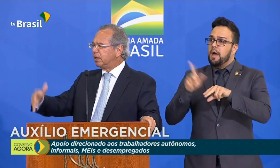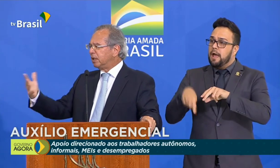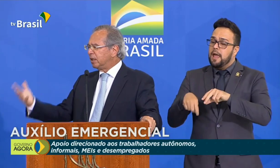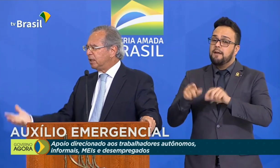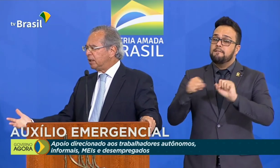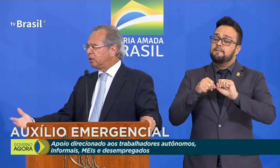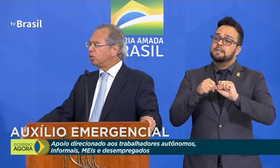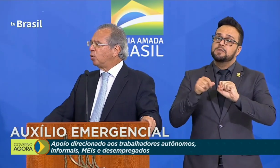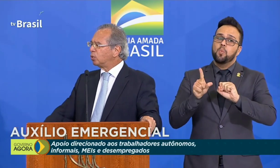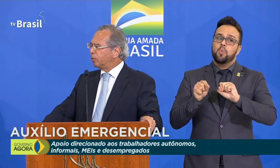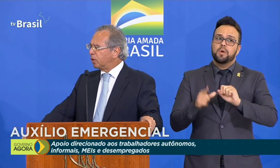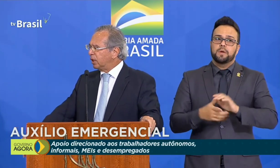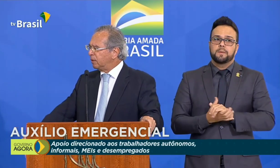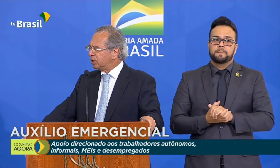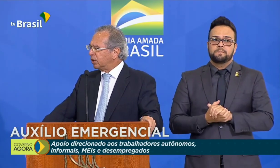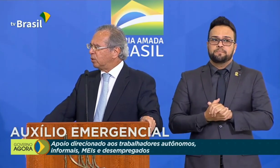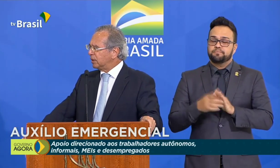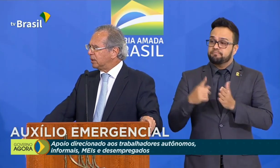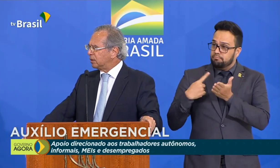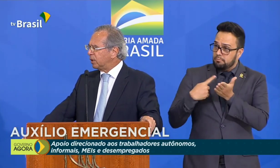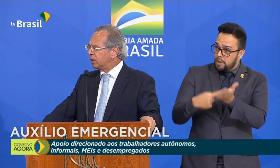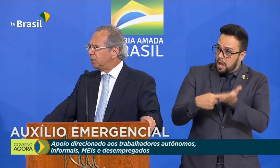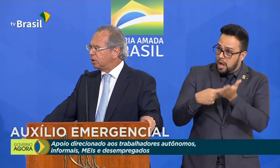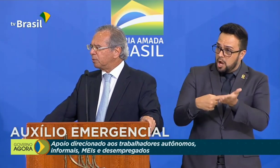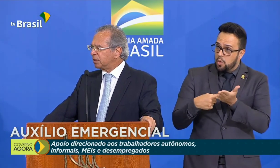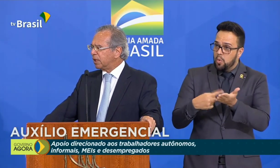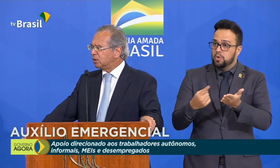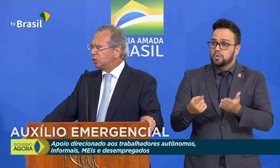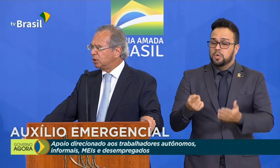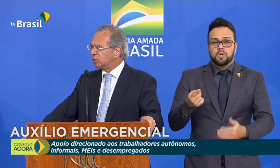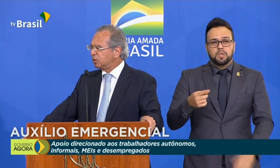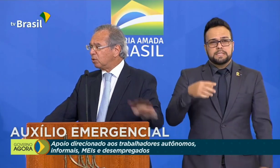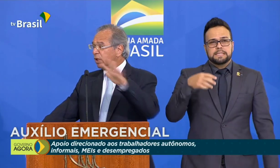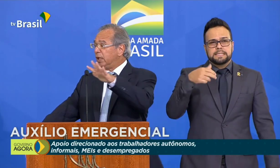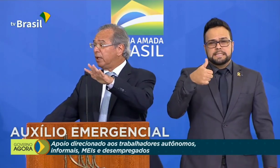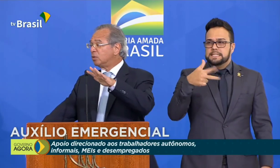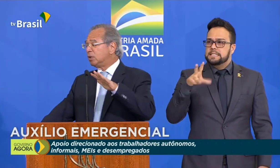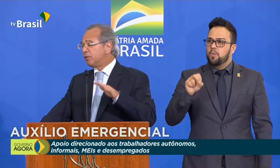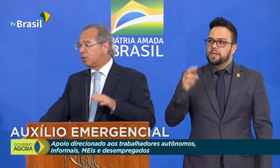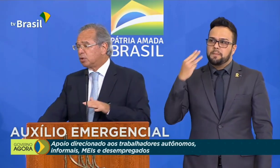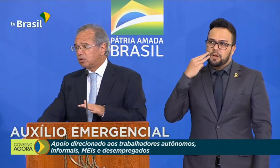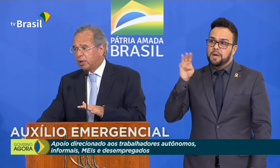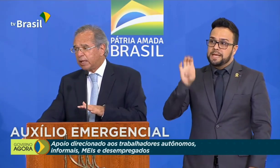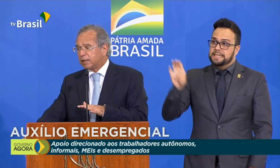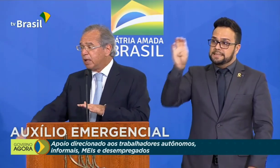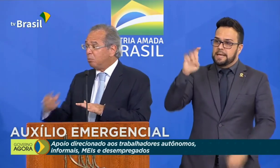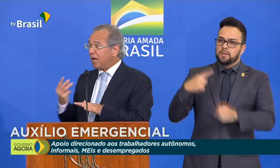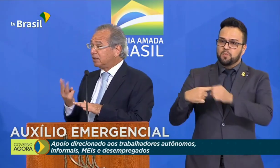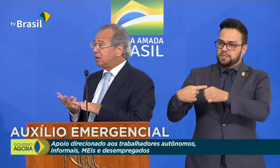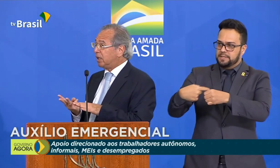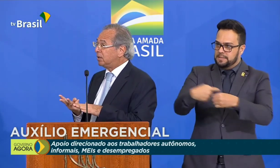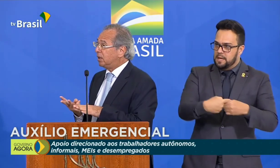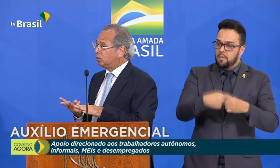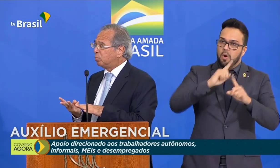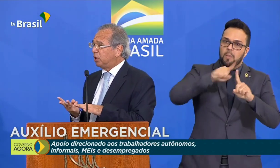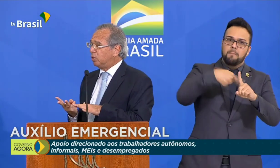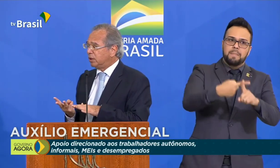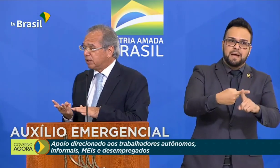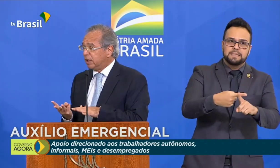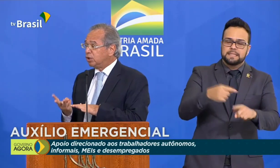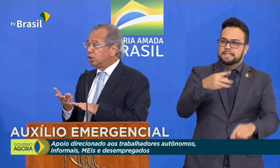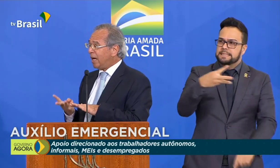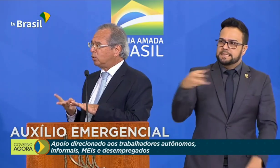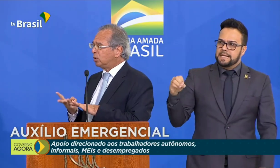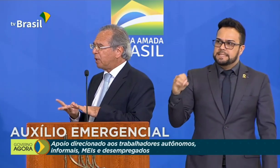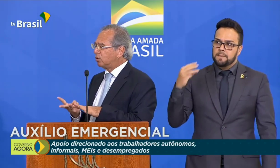fazer esse outro programa que chegou a 150 bilhões para estados e municípios. Então, 500 infraconstitucionais, mais 300